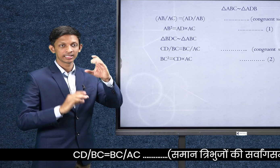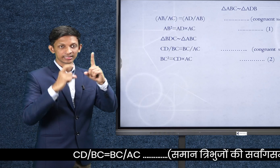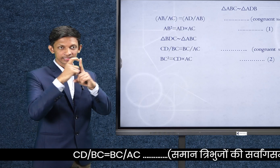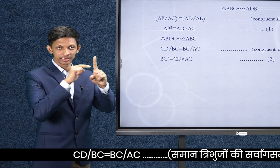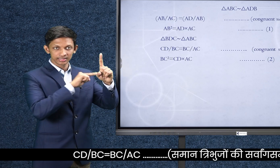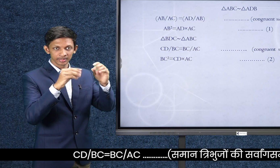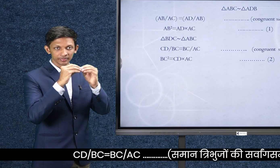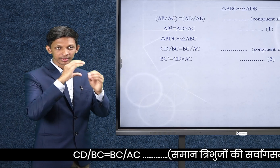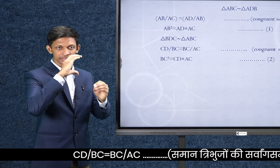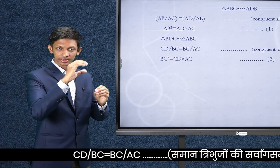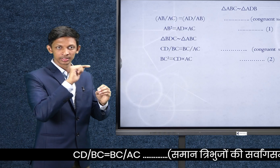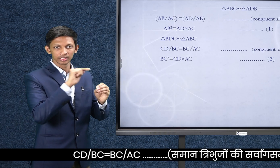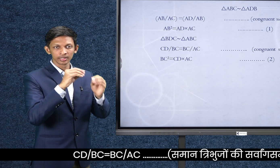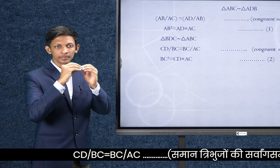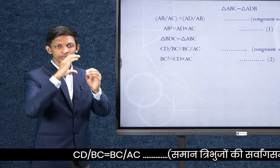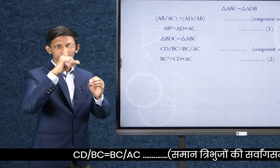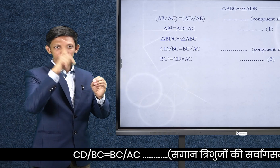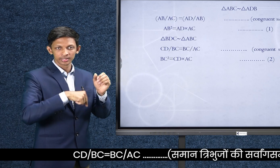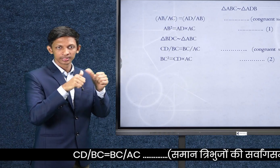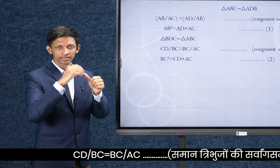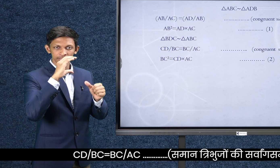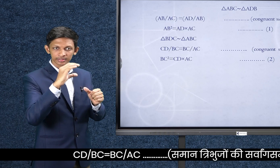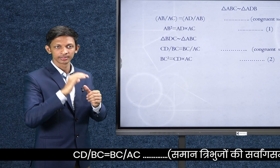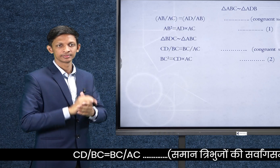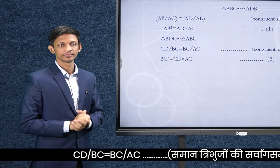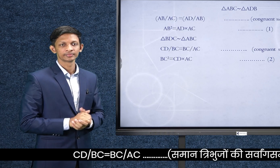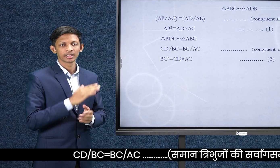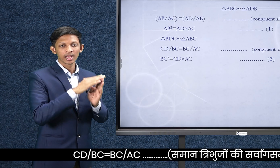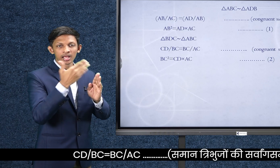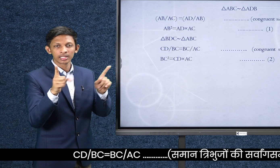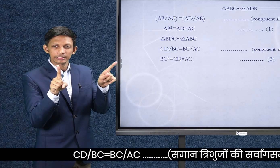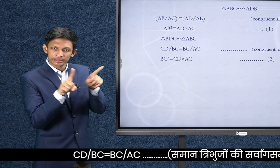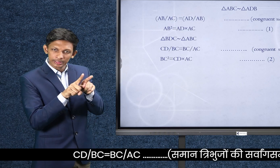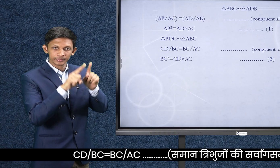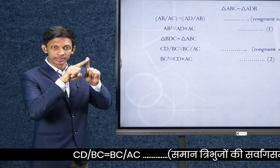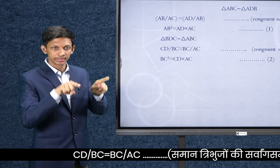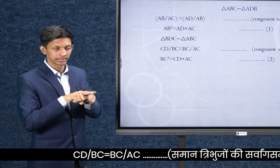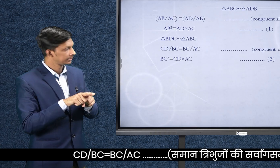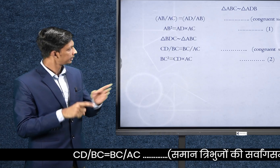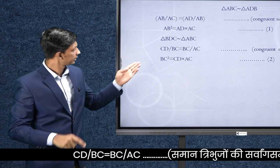CD by BC इज इक्वल BC by AC। समान त्रिभुजों की सर्वांगसम भुजाएं